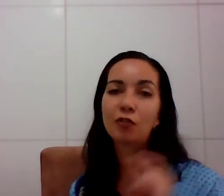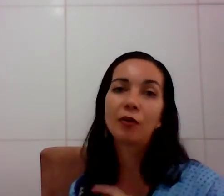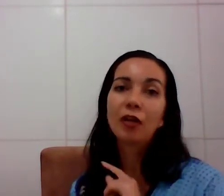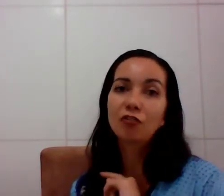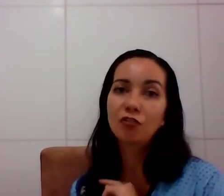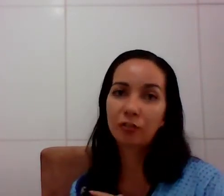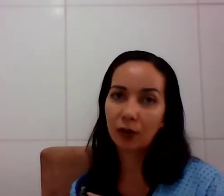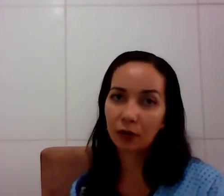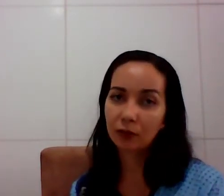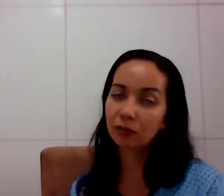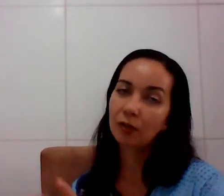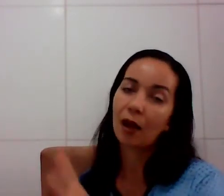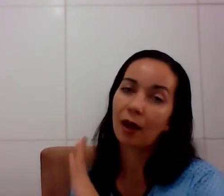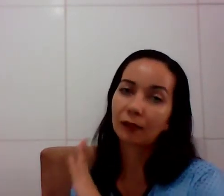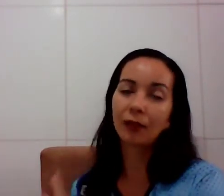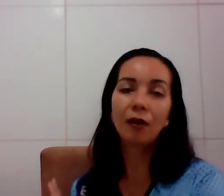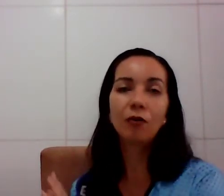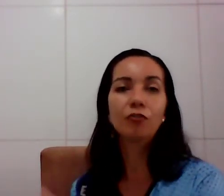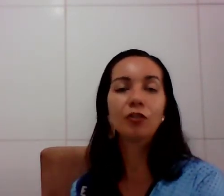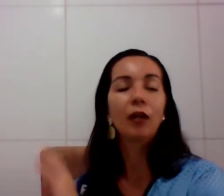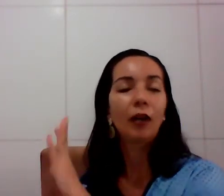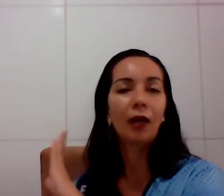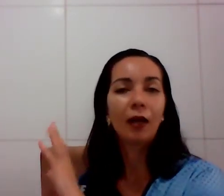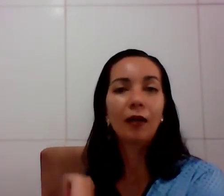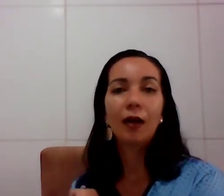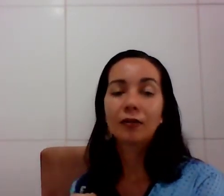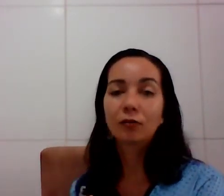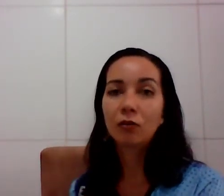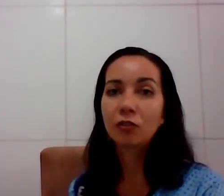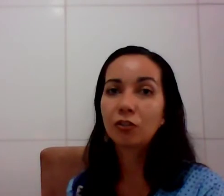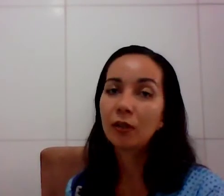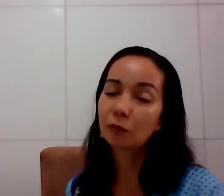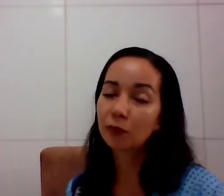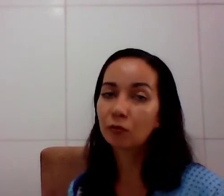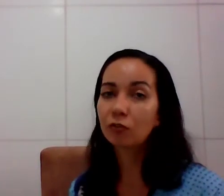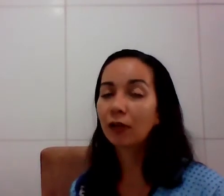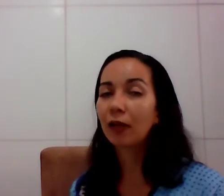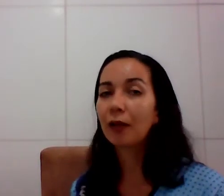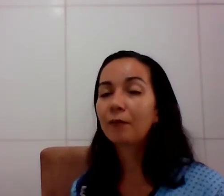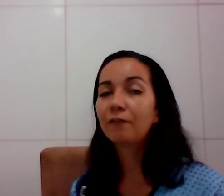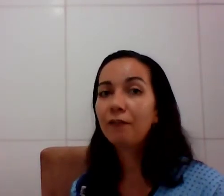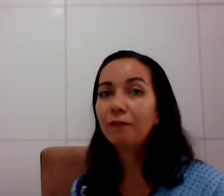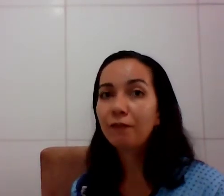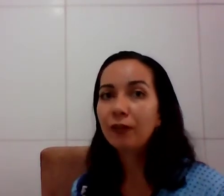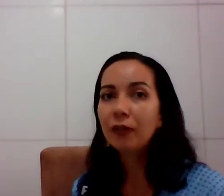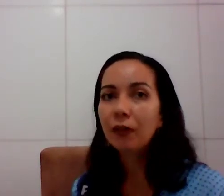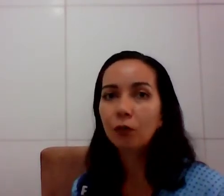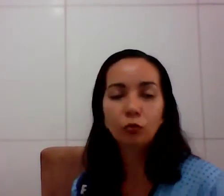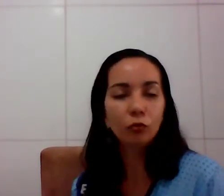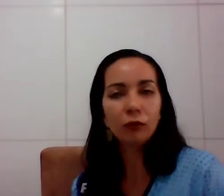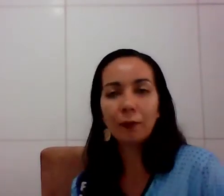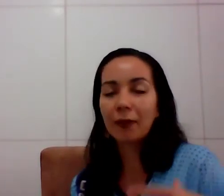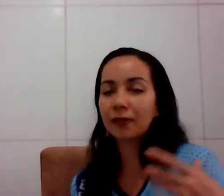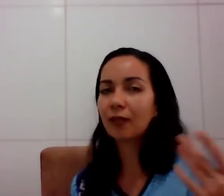estão registradas até hoje lá as coisas que as pessoas daquela época viviam, tudo que passava